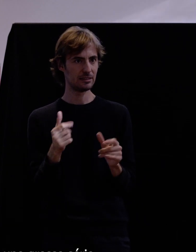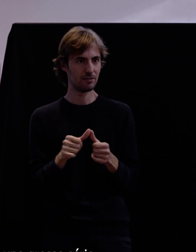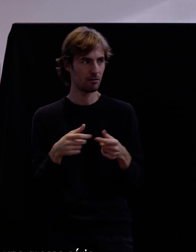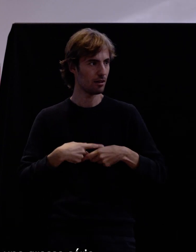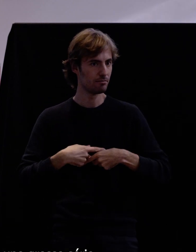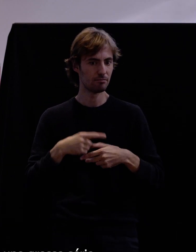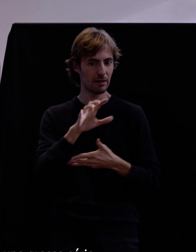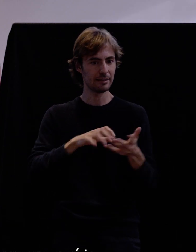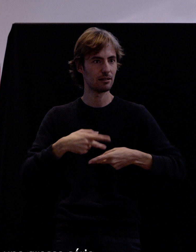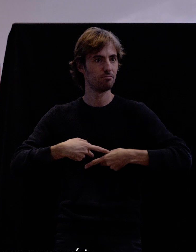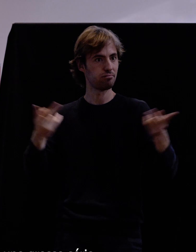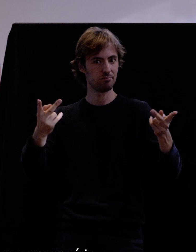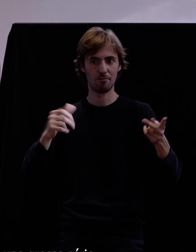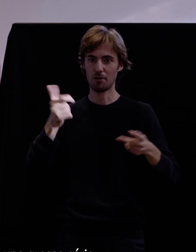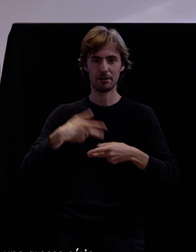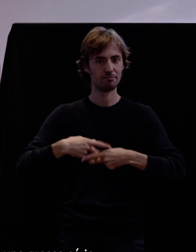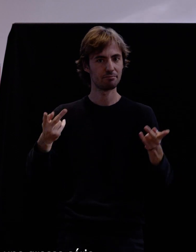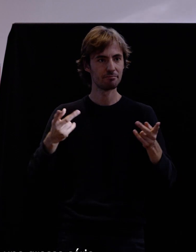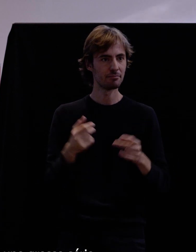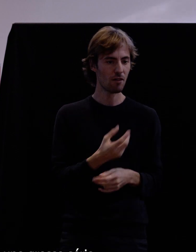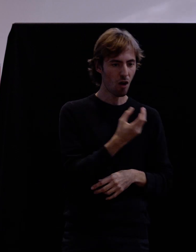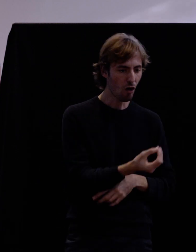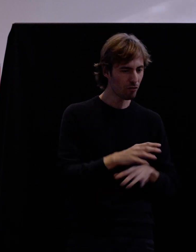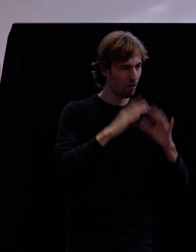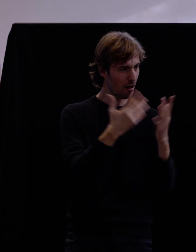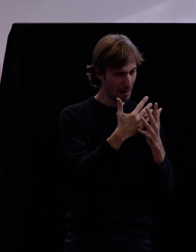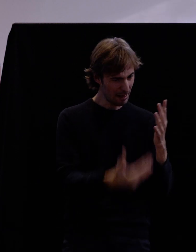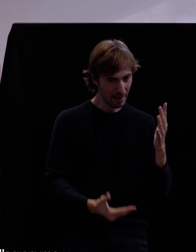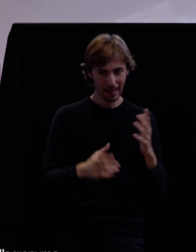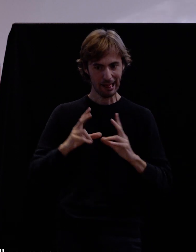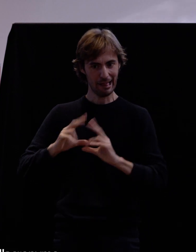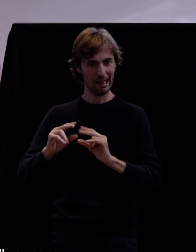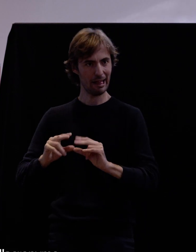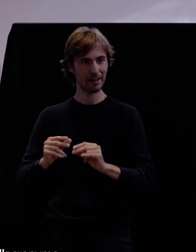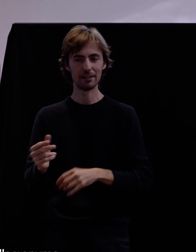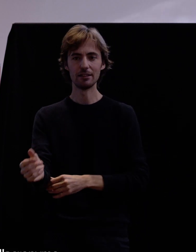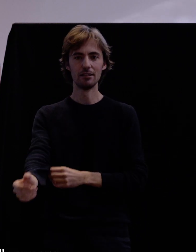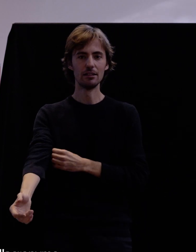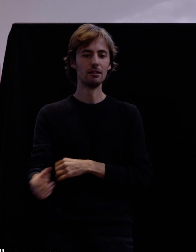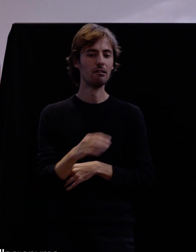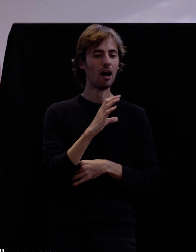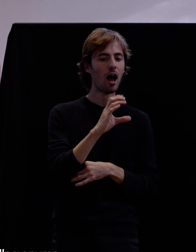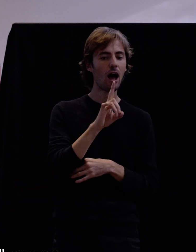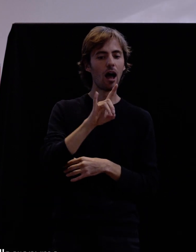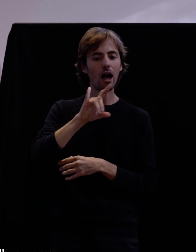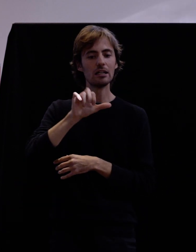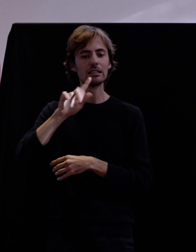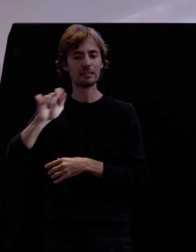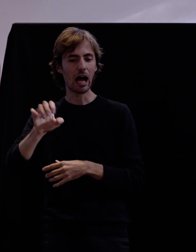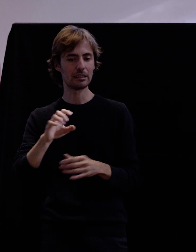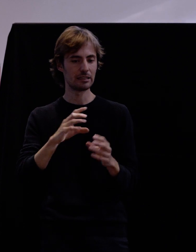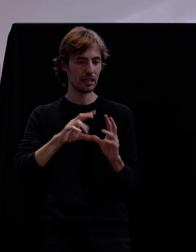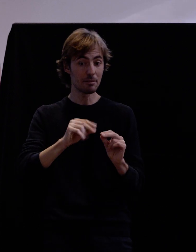premier article avec une grosse série d'enfants et a commencé à décrire un peu, pas simplement l'acronyme, mais ce qui allait bien avec.